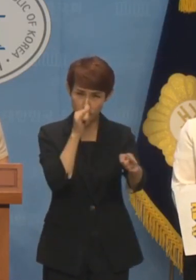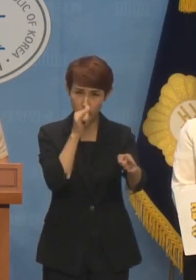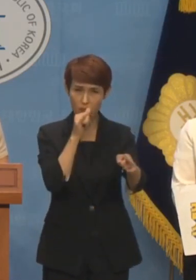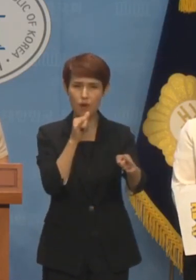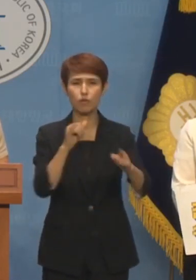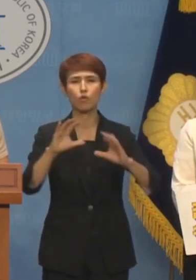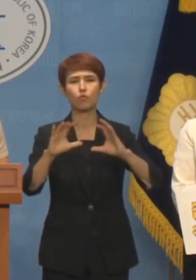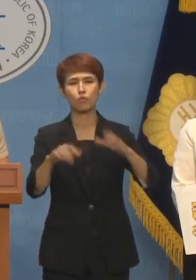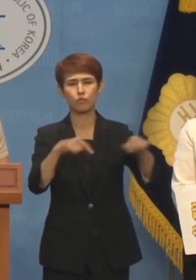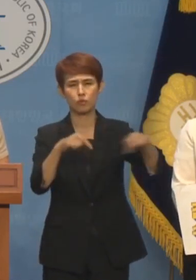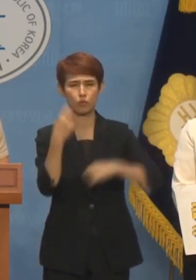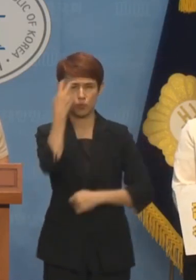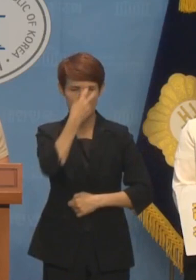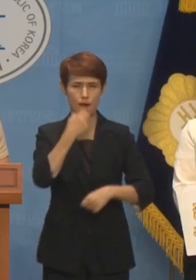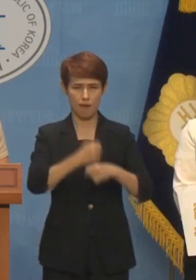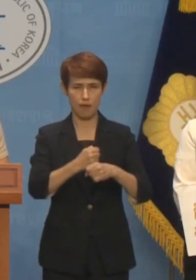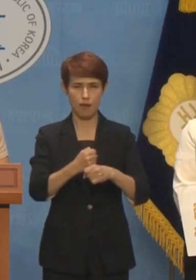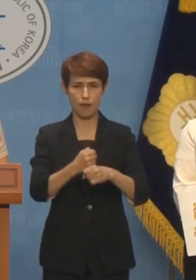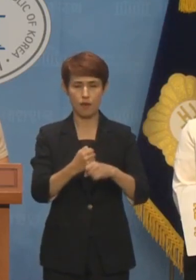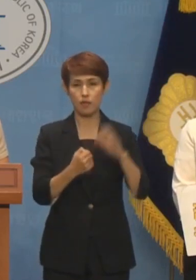범위에 포함시키는 김건희